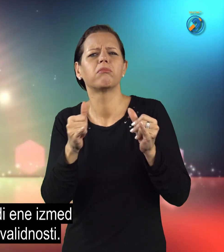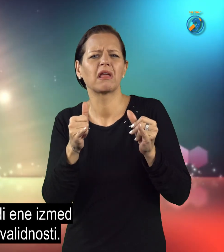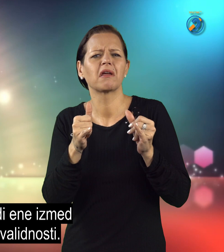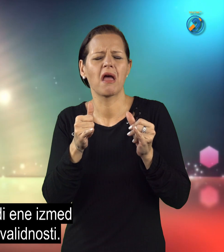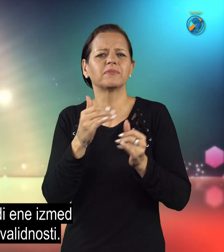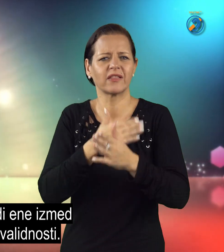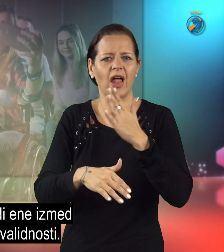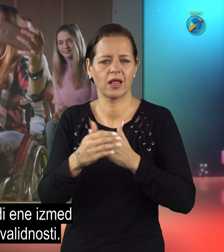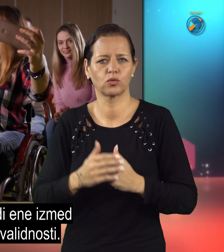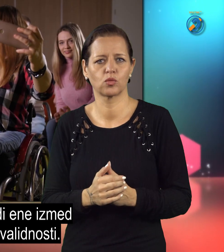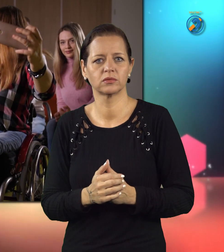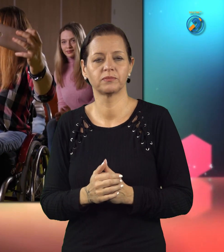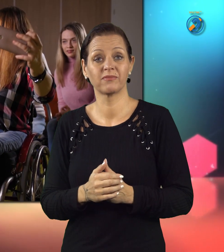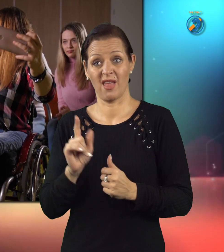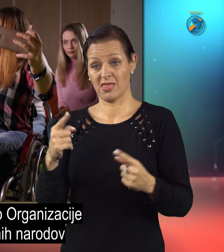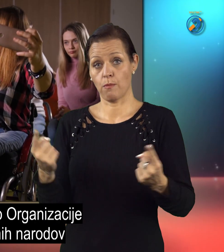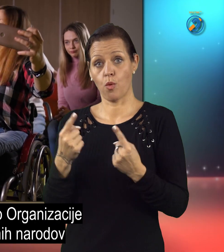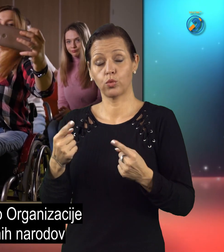invalidnosti.